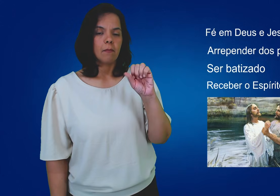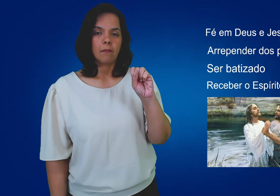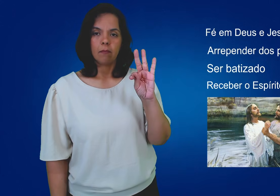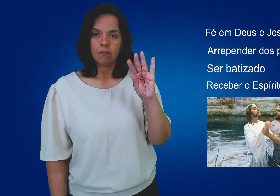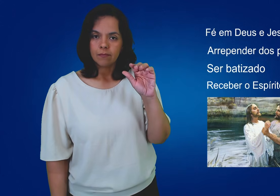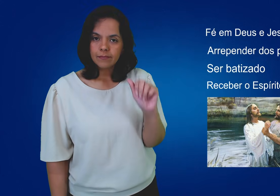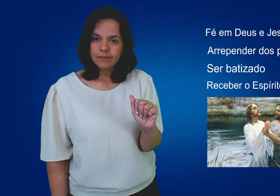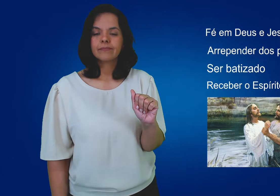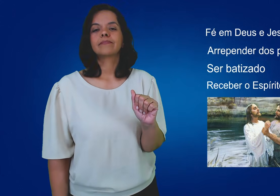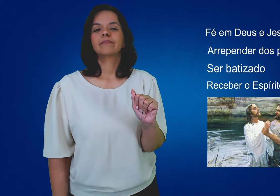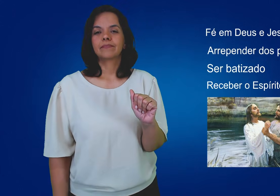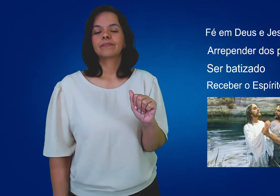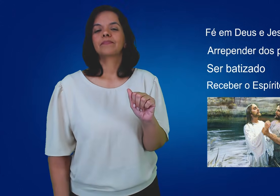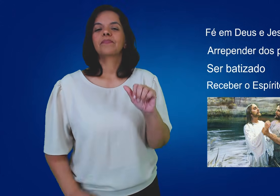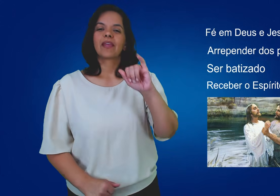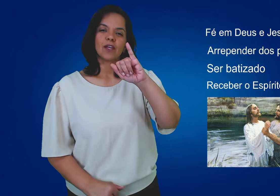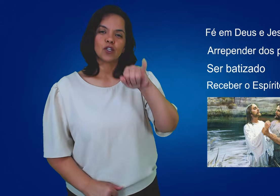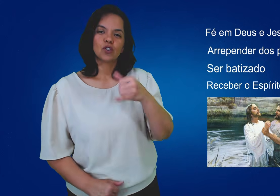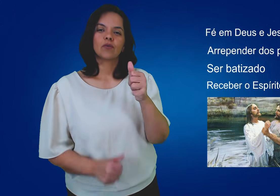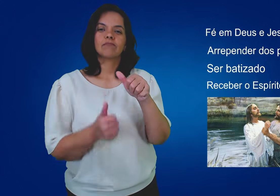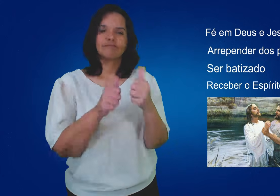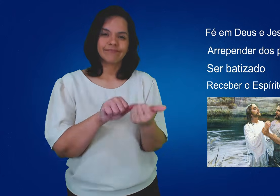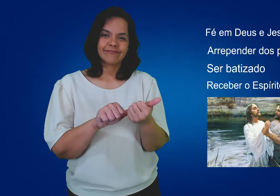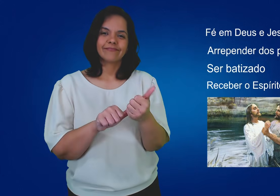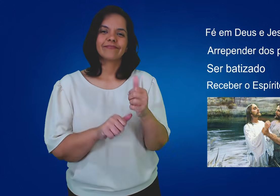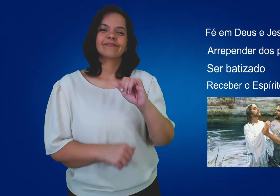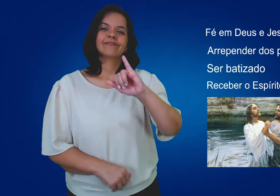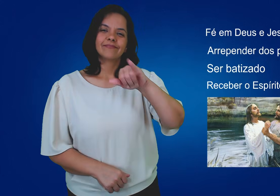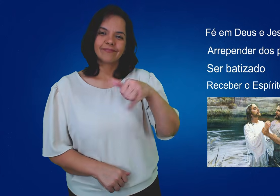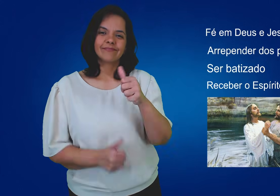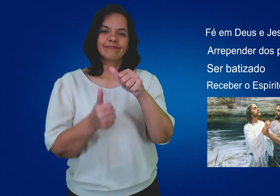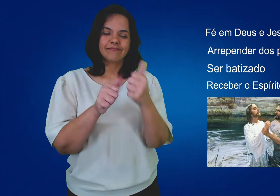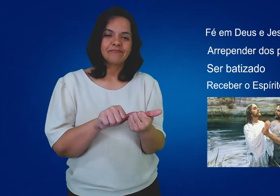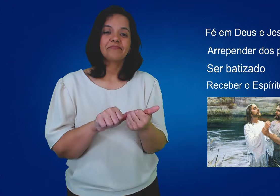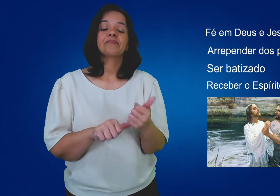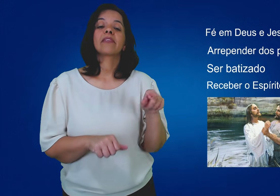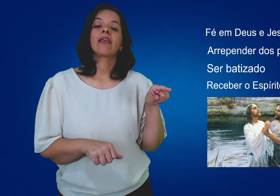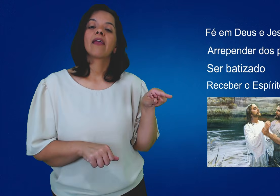E esse homem ao lado é João Batista. Foi ele que batizou Jesus.